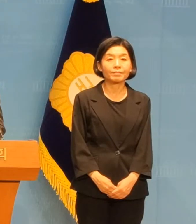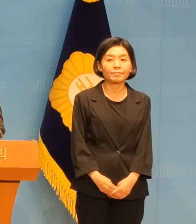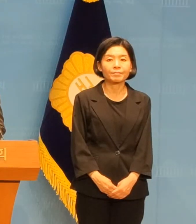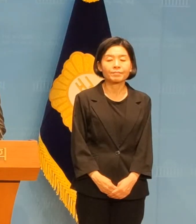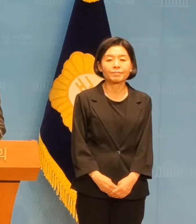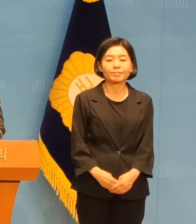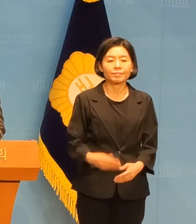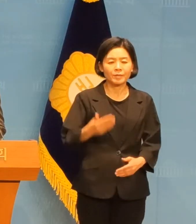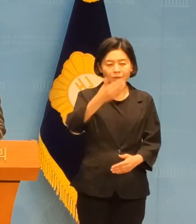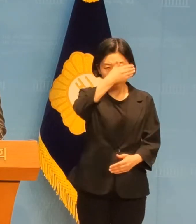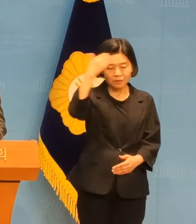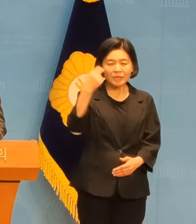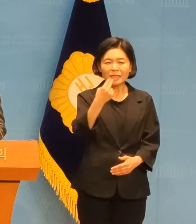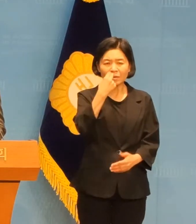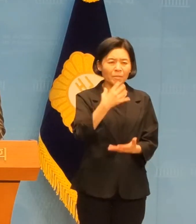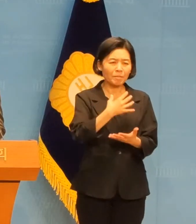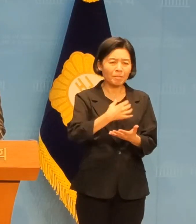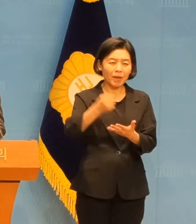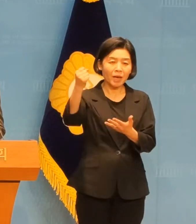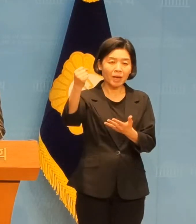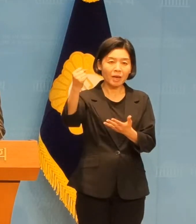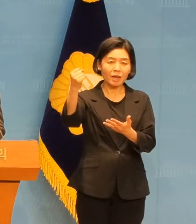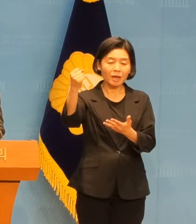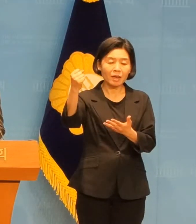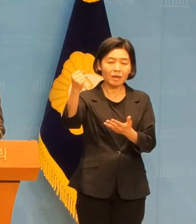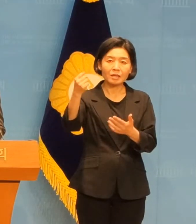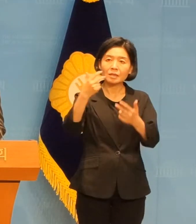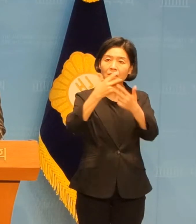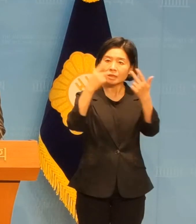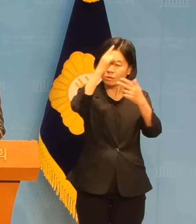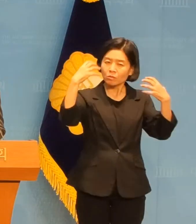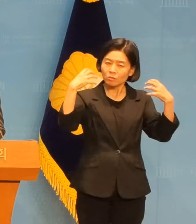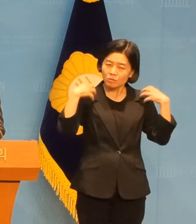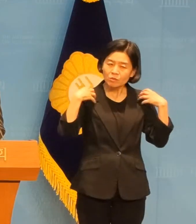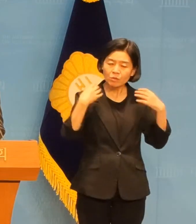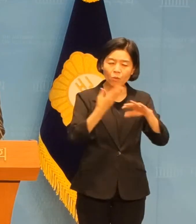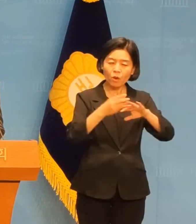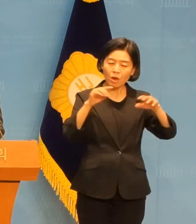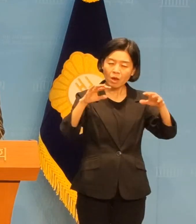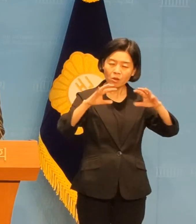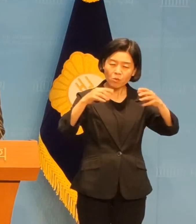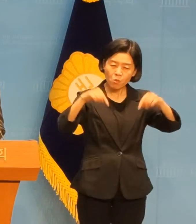청년의 생명을 앗아간 이재명 정부의 외교 무능을 비판한다.